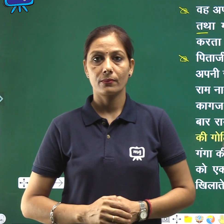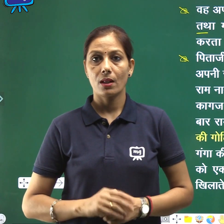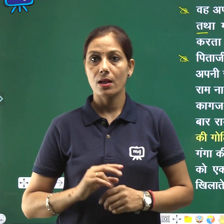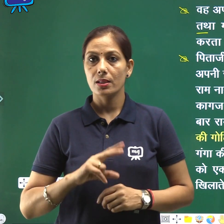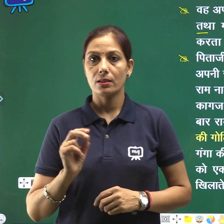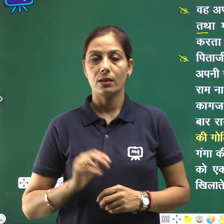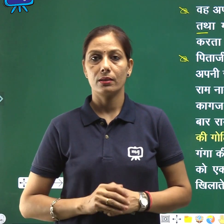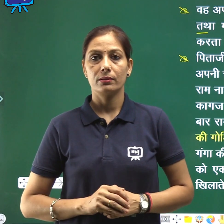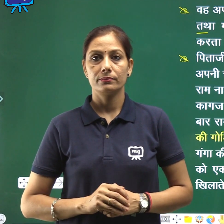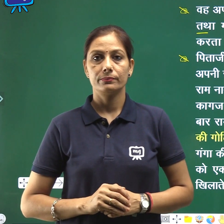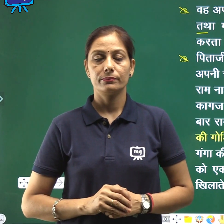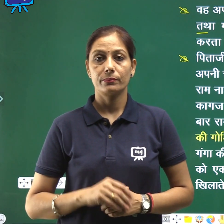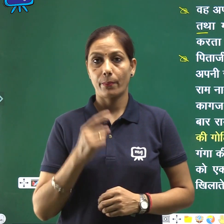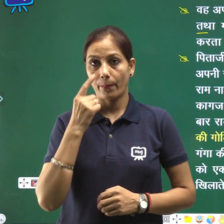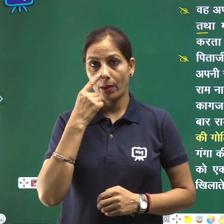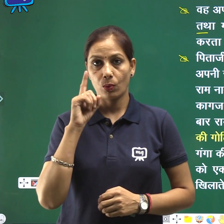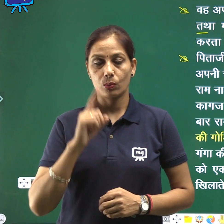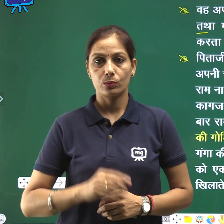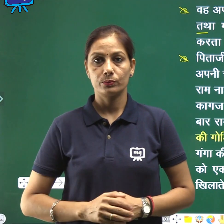तथा मां को